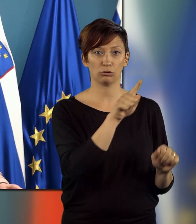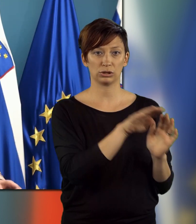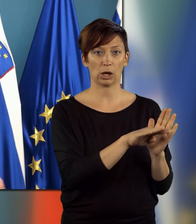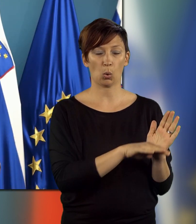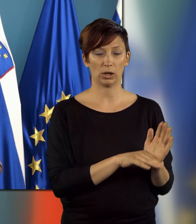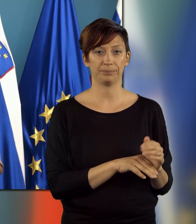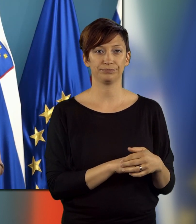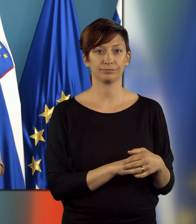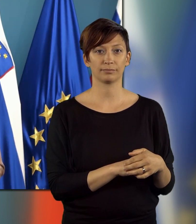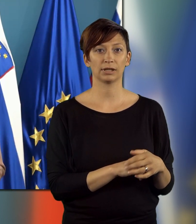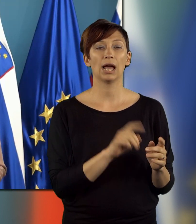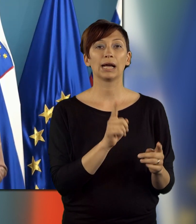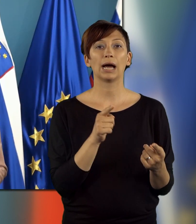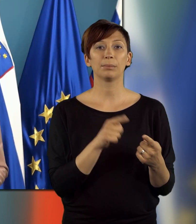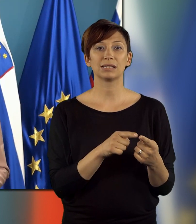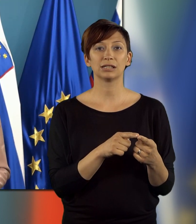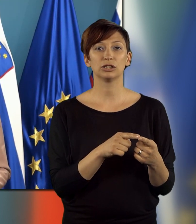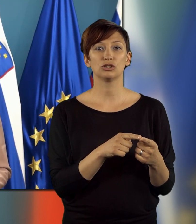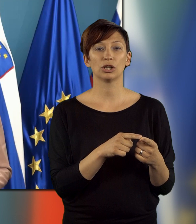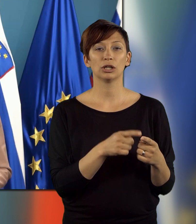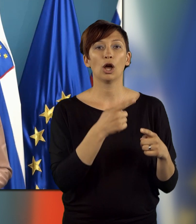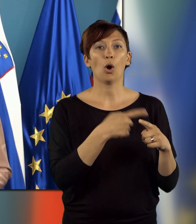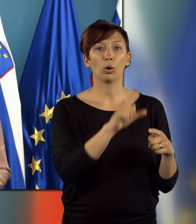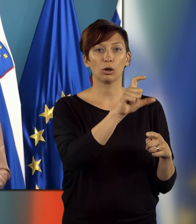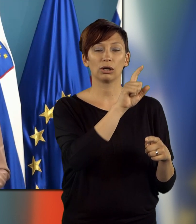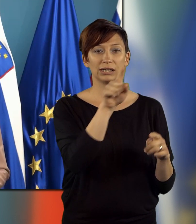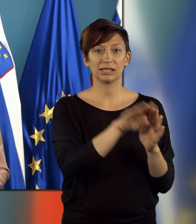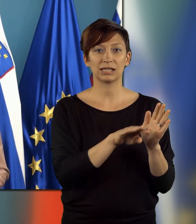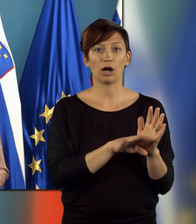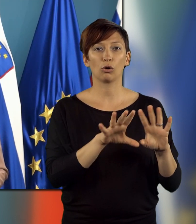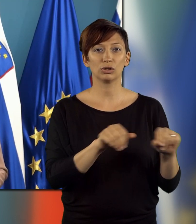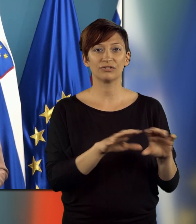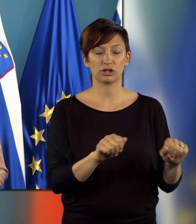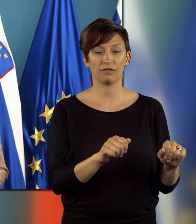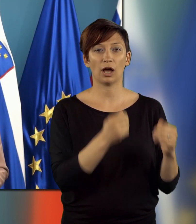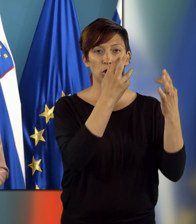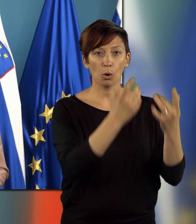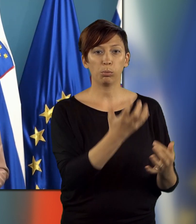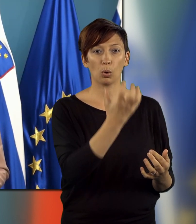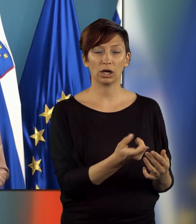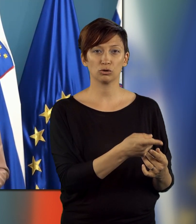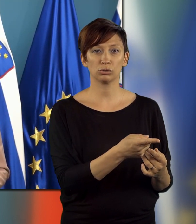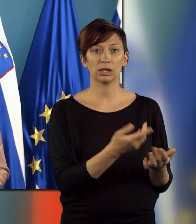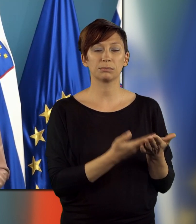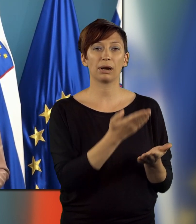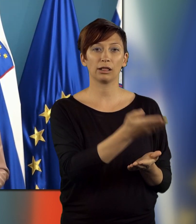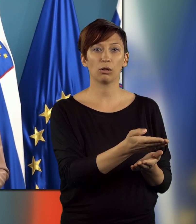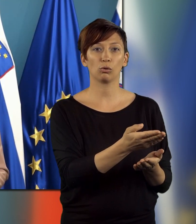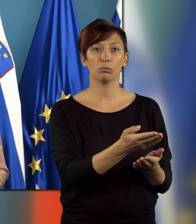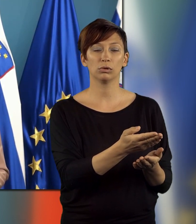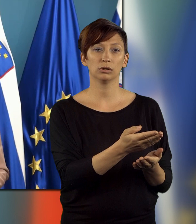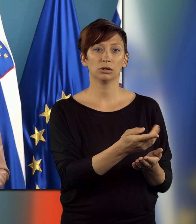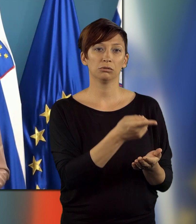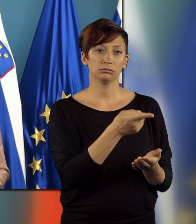zakona. Kar pa se tiče odloka in pa zakona o izvrševanju proračuna, z predlogom